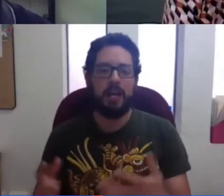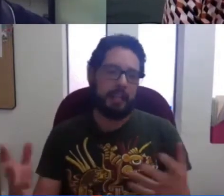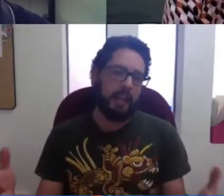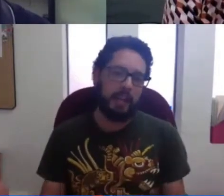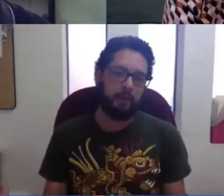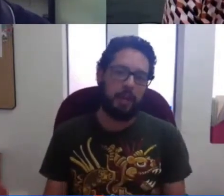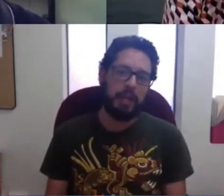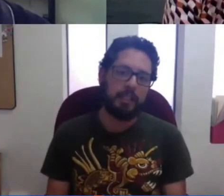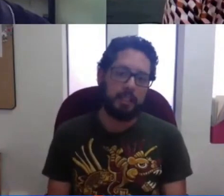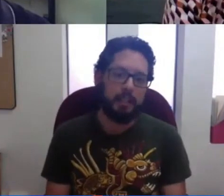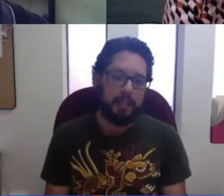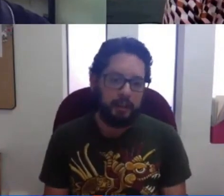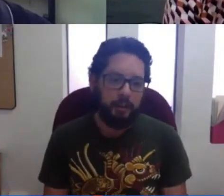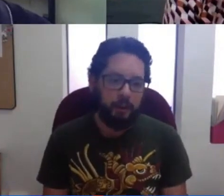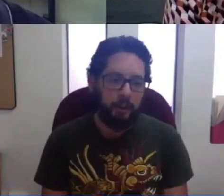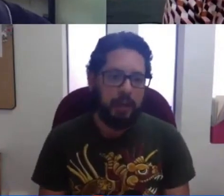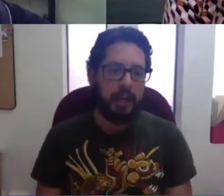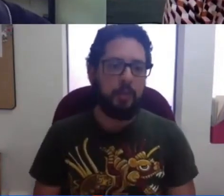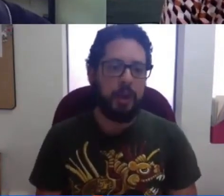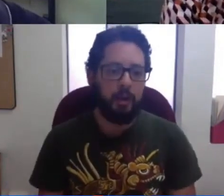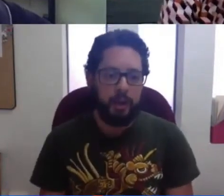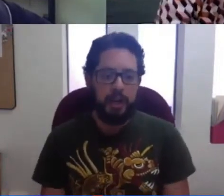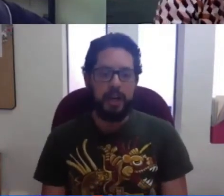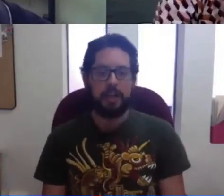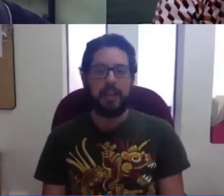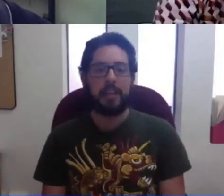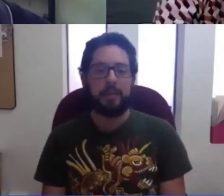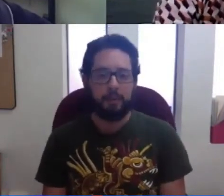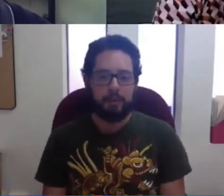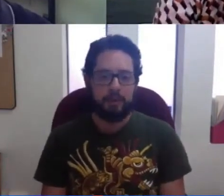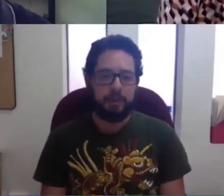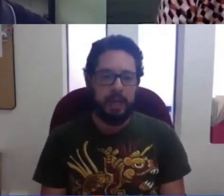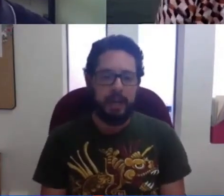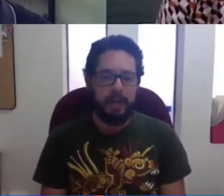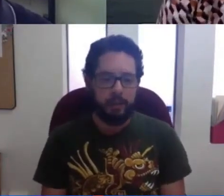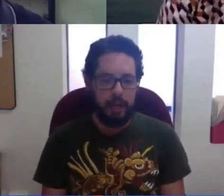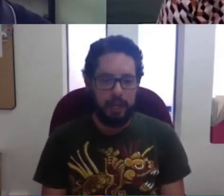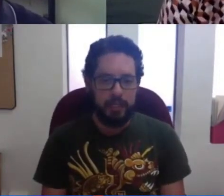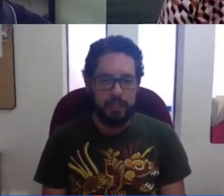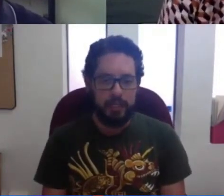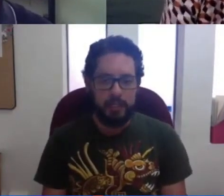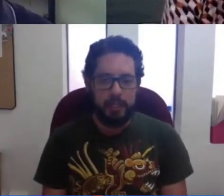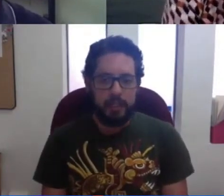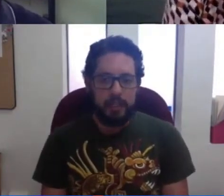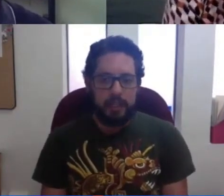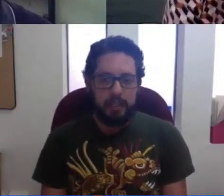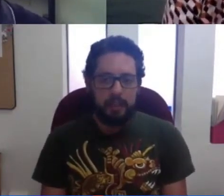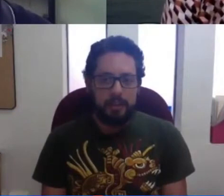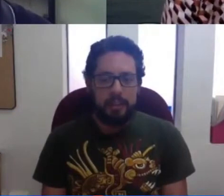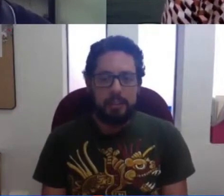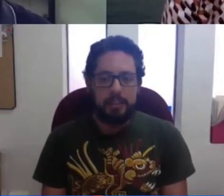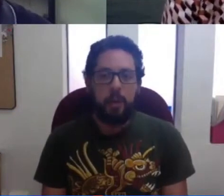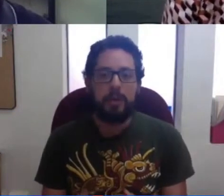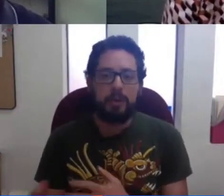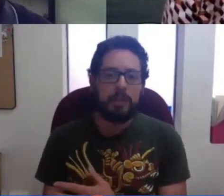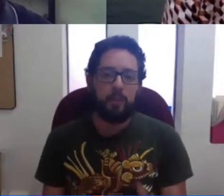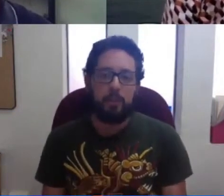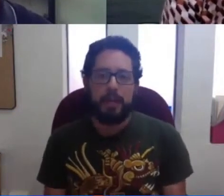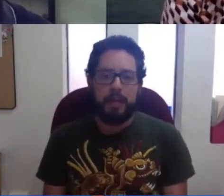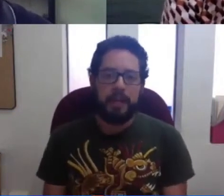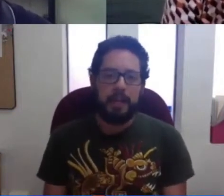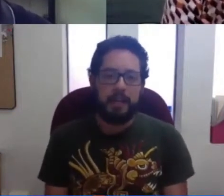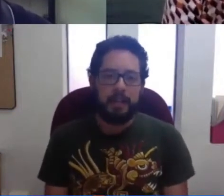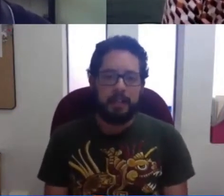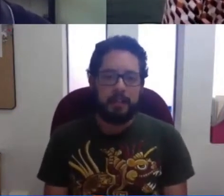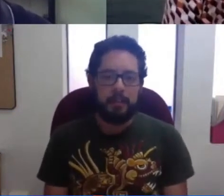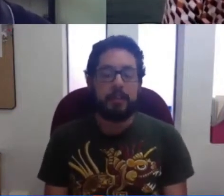el lenguaje de la naturaleza o con el lenguaje con el que entendemos a la naturaleza. Entonces, cuando se